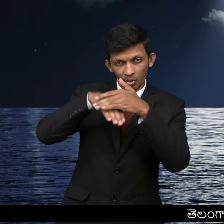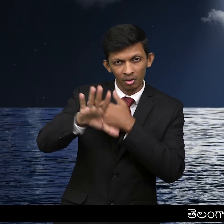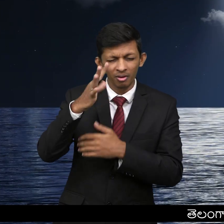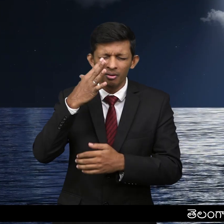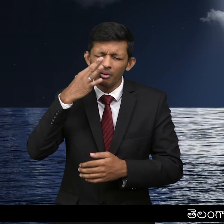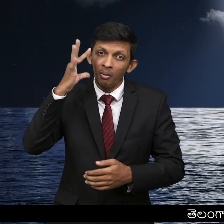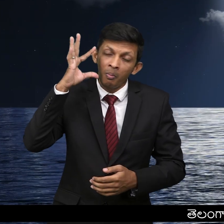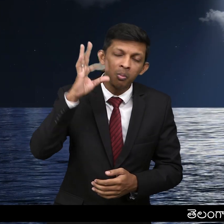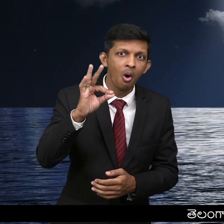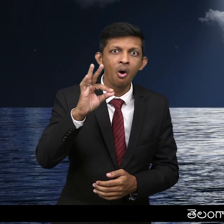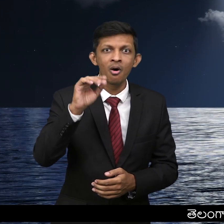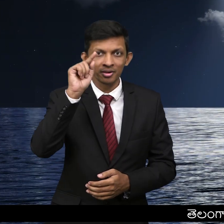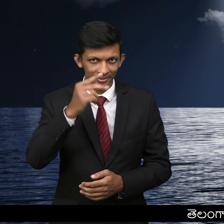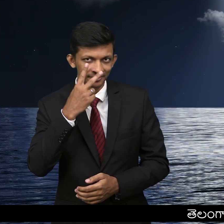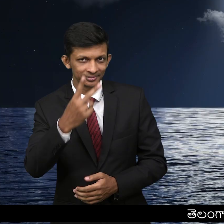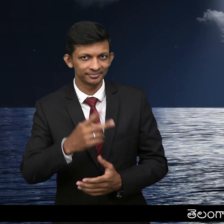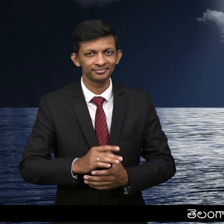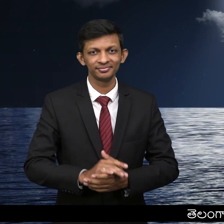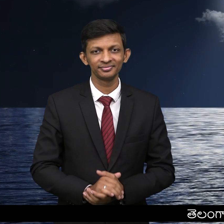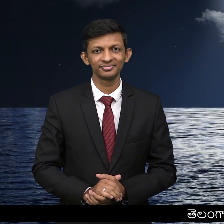తెలంగాణలో ప్రాముఖ్యత.